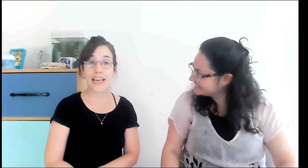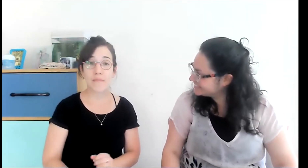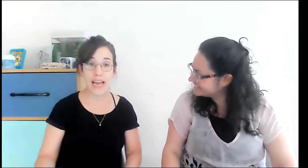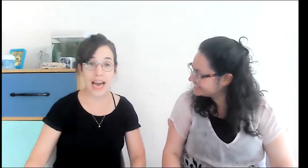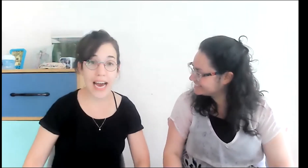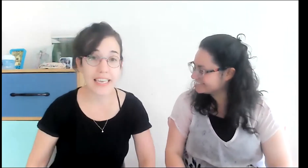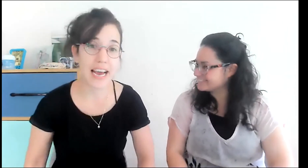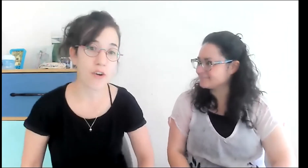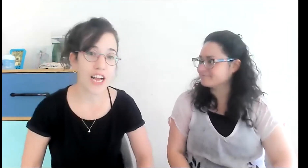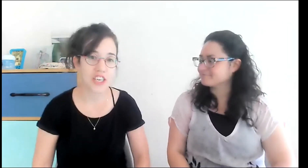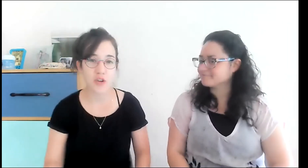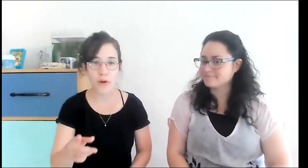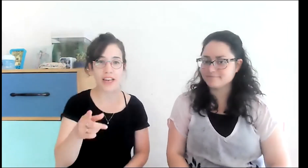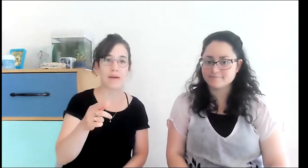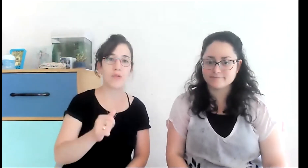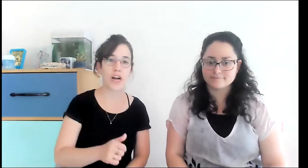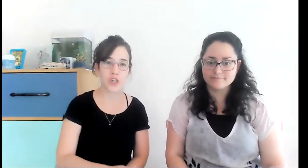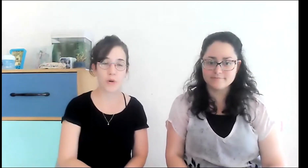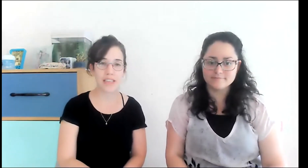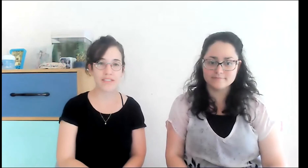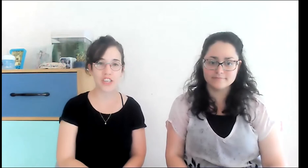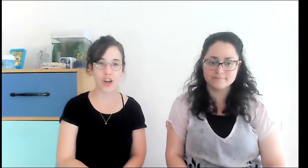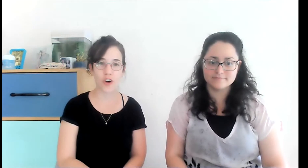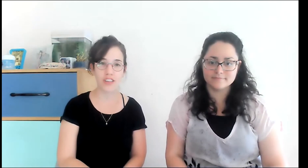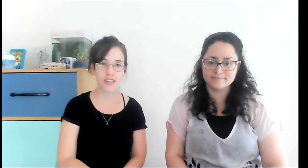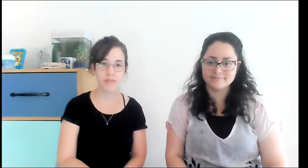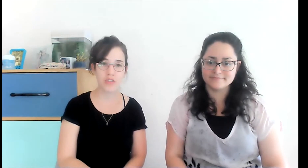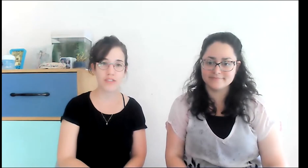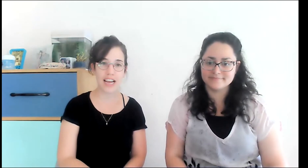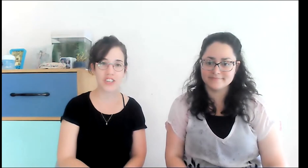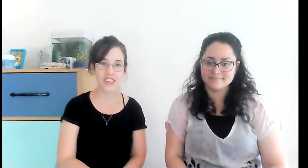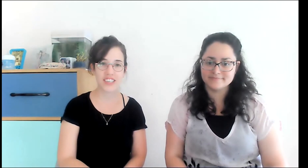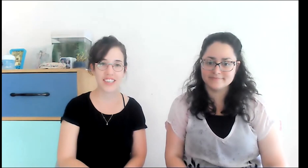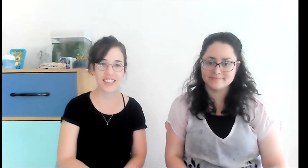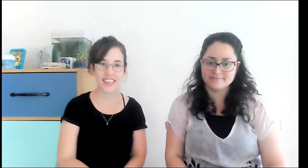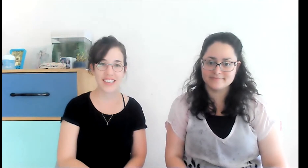מתחילים ביחד. אני רואה שיש לנו פה ילדה מתוקה שקוראים לה דבש, נכון? מי זו דבש?